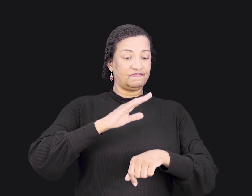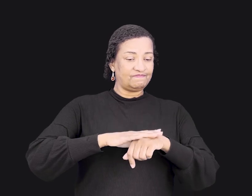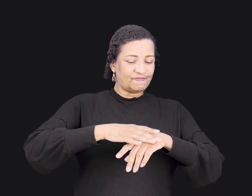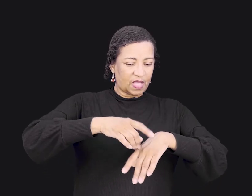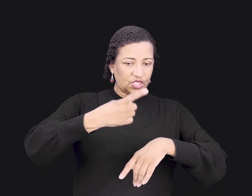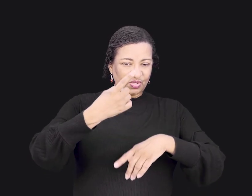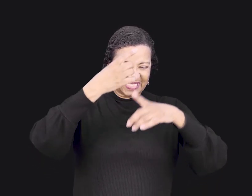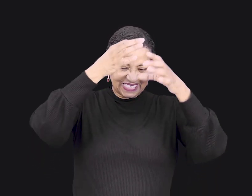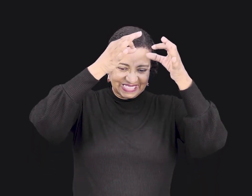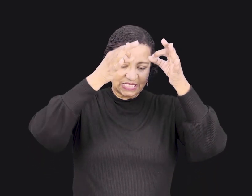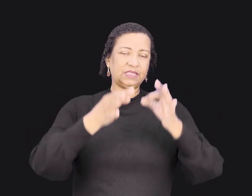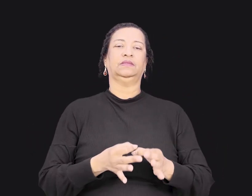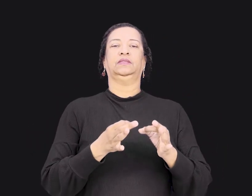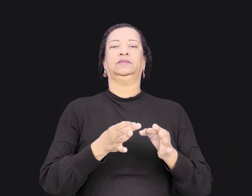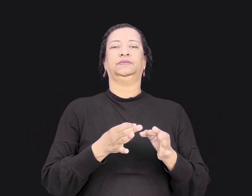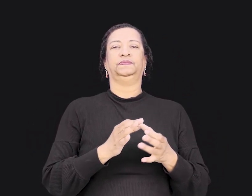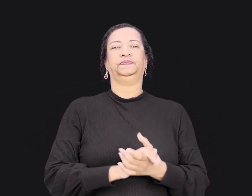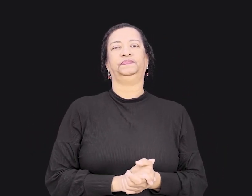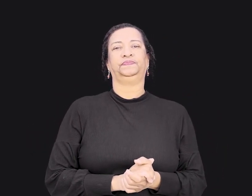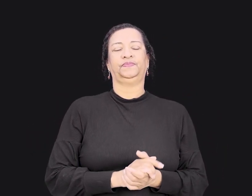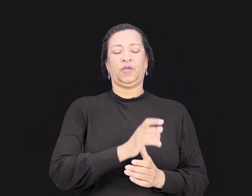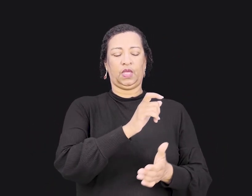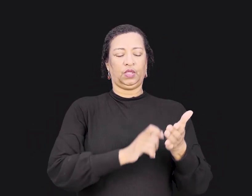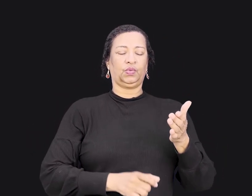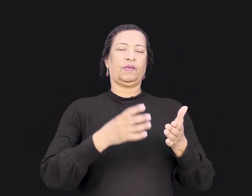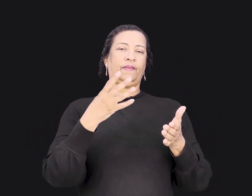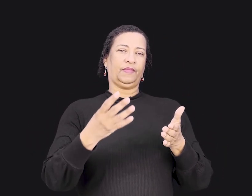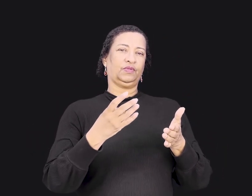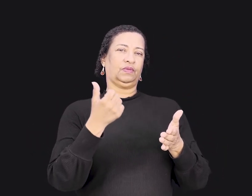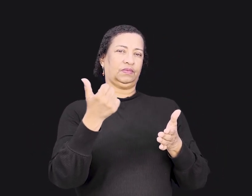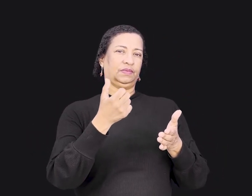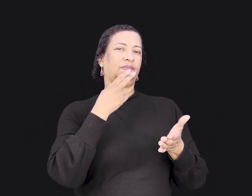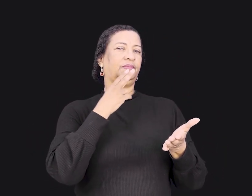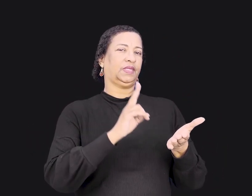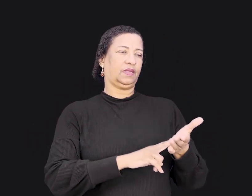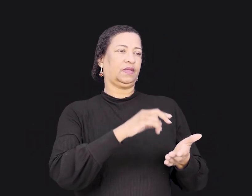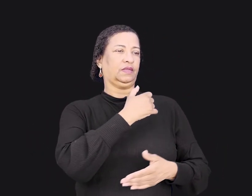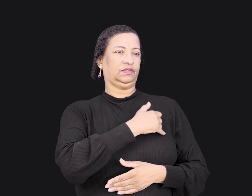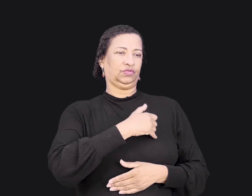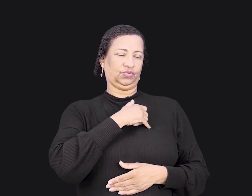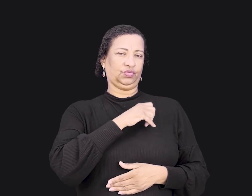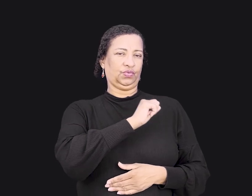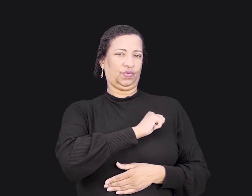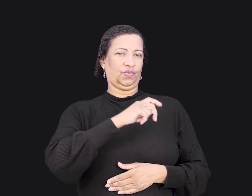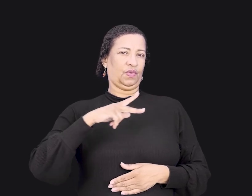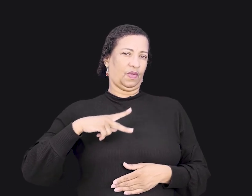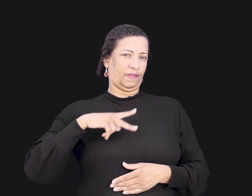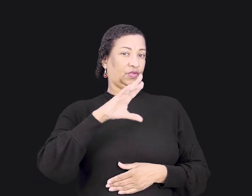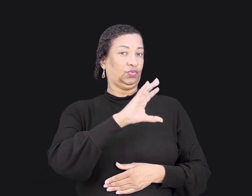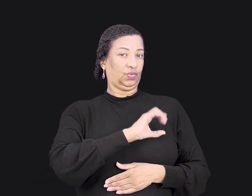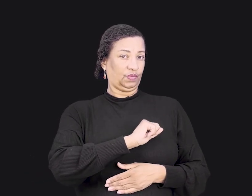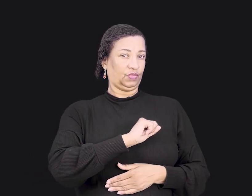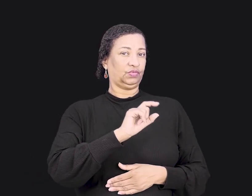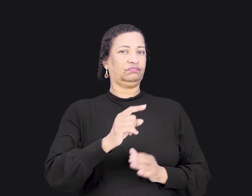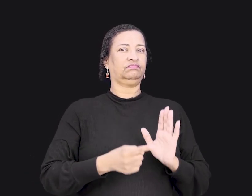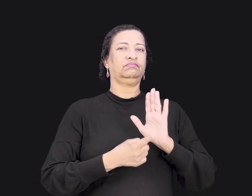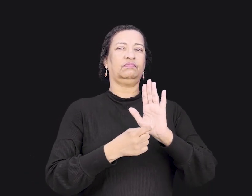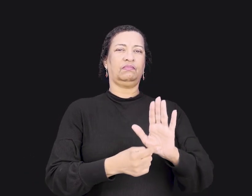da certeza. No capítulo 4 da primeira epístola de João, o apóstolo do amor, além de mostrar as 10 razões por que